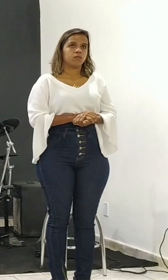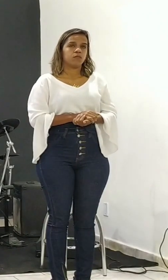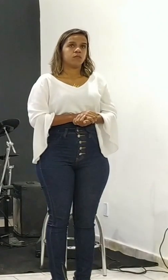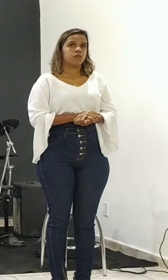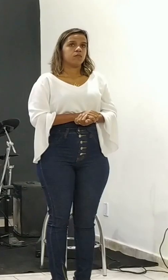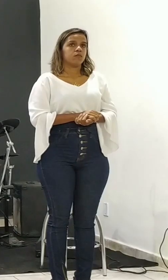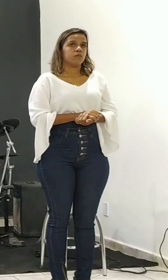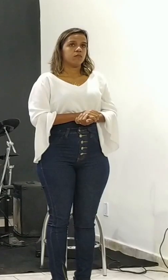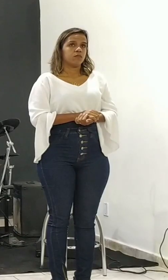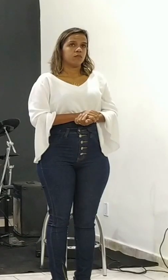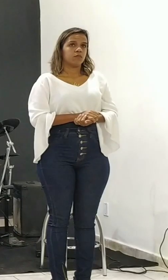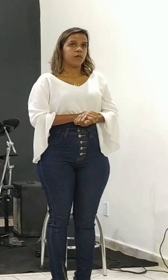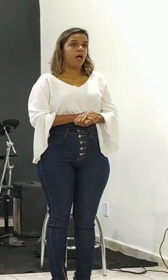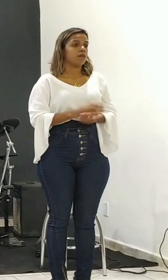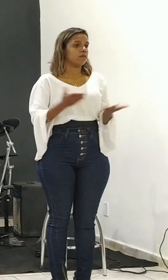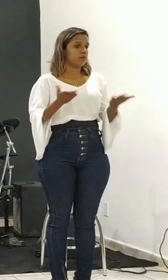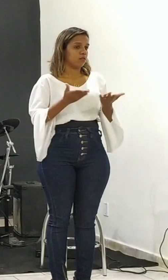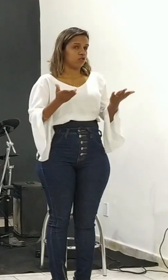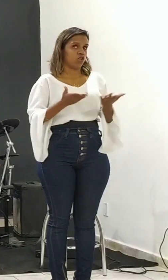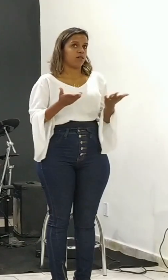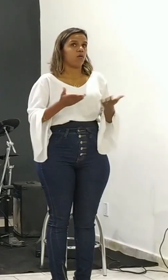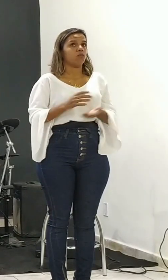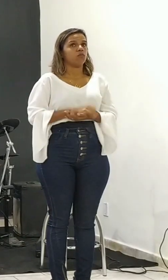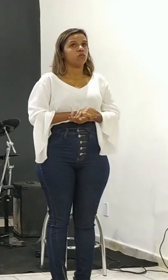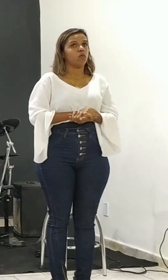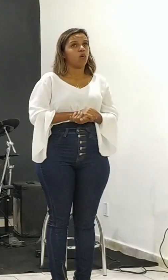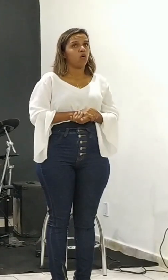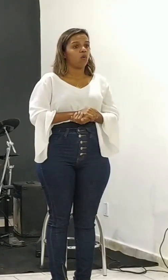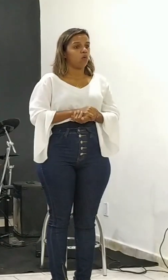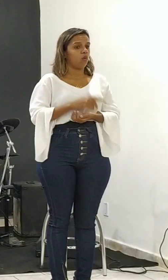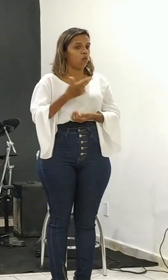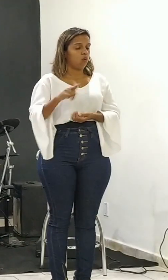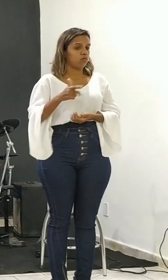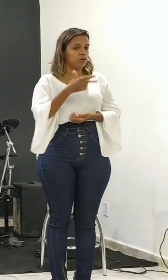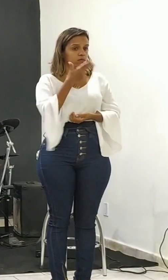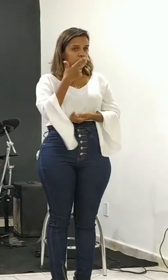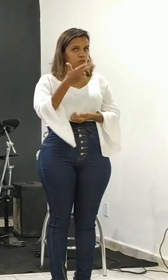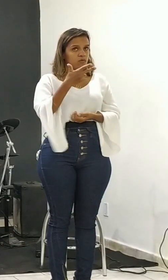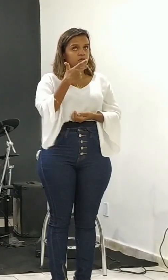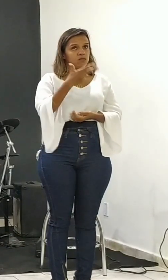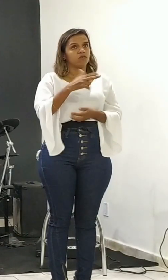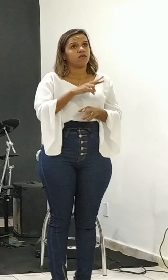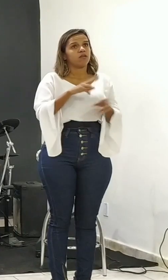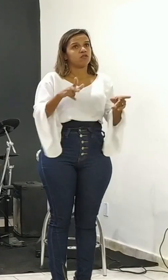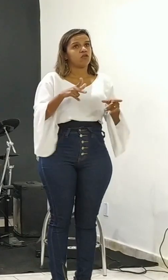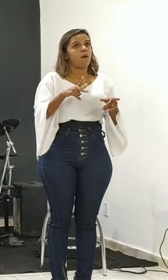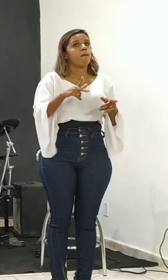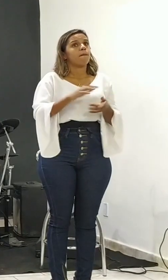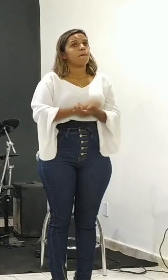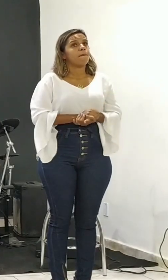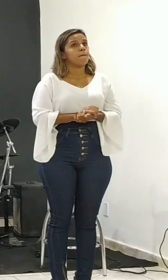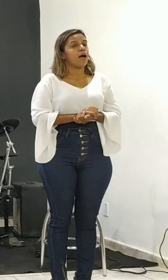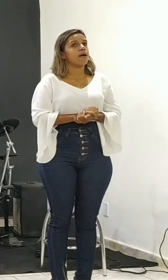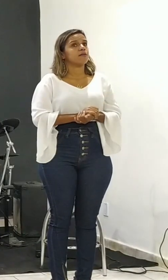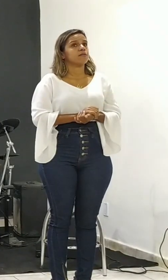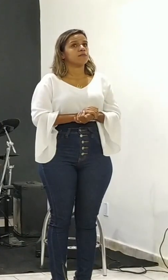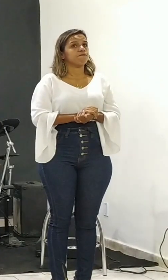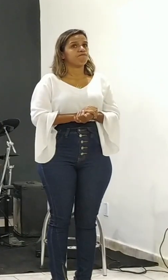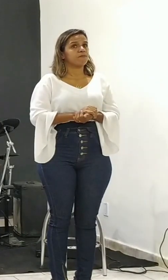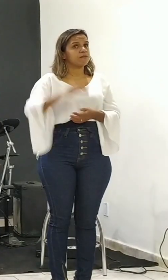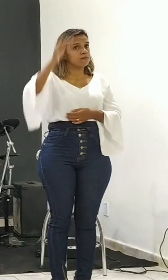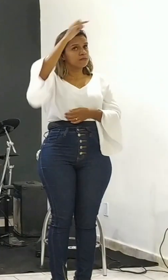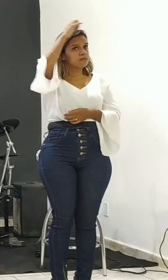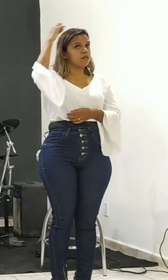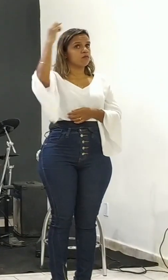Assim que já não sois estrangeiros, nem forasteiros, mas concidadãos dos santos